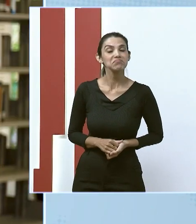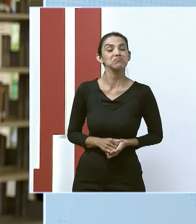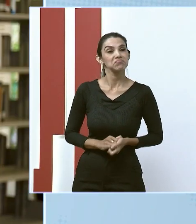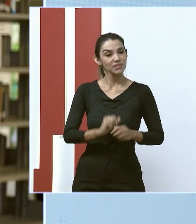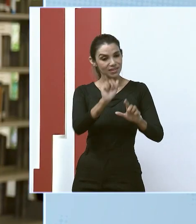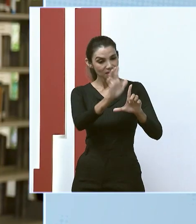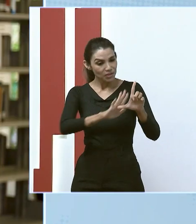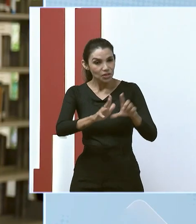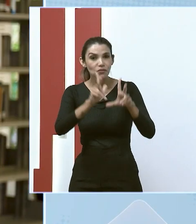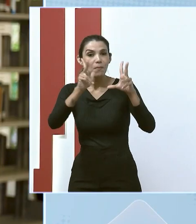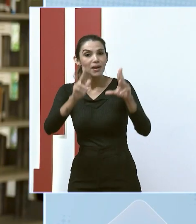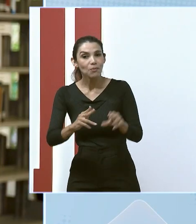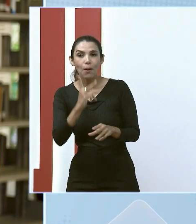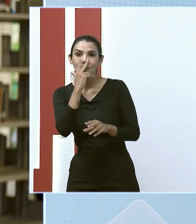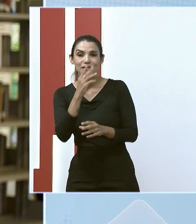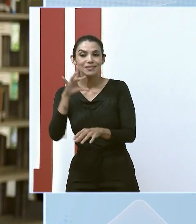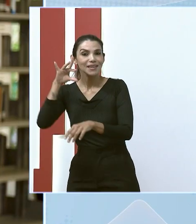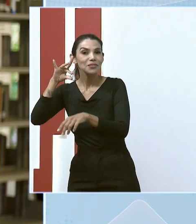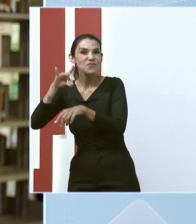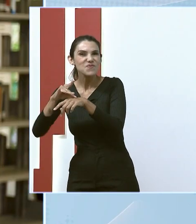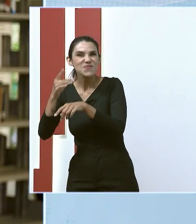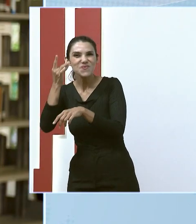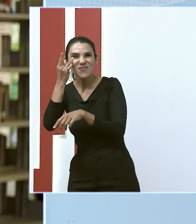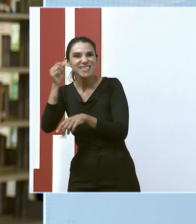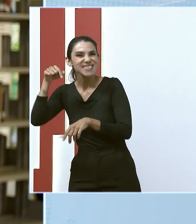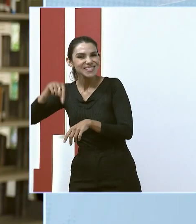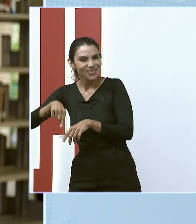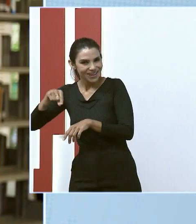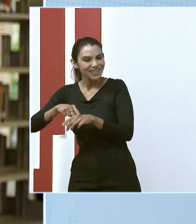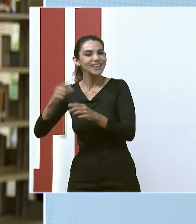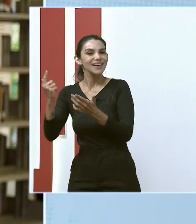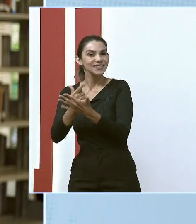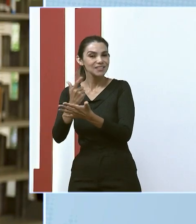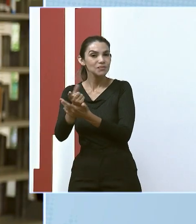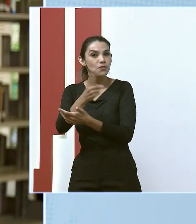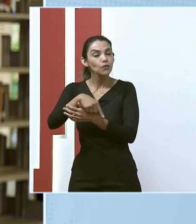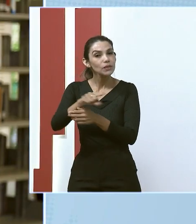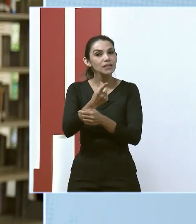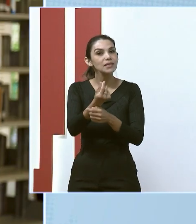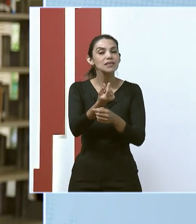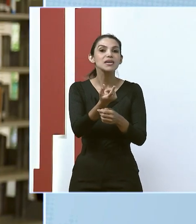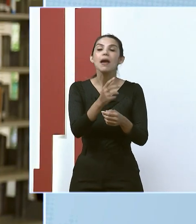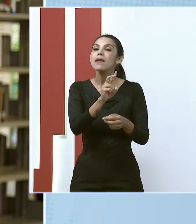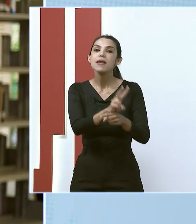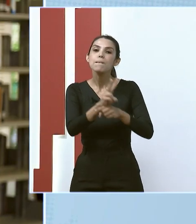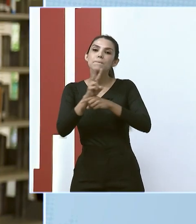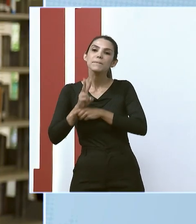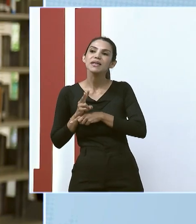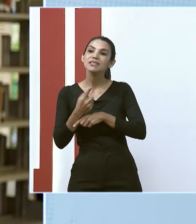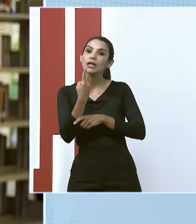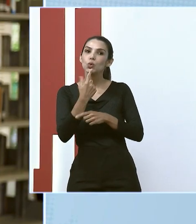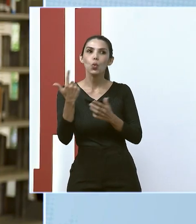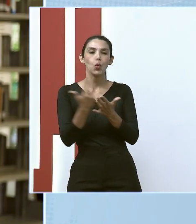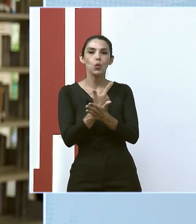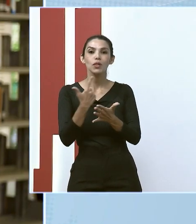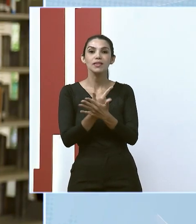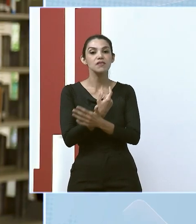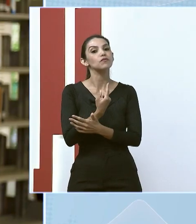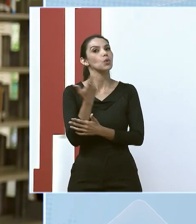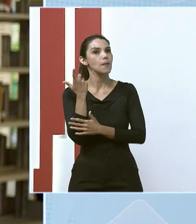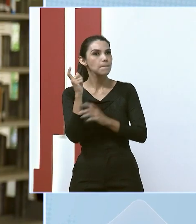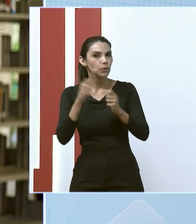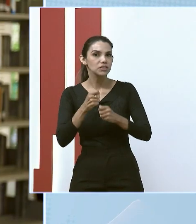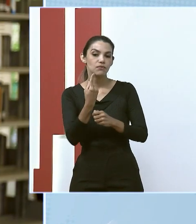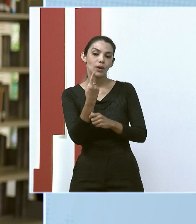que você já conhece. Você pode solicitar um livro por vez e essa obra fica disponível na biblioteca virtual por 14 dias. E